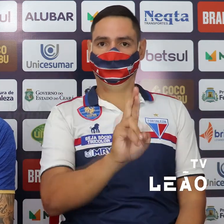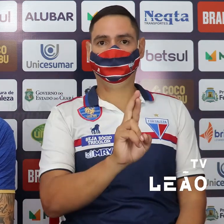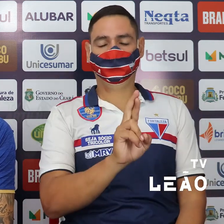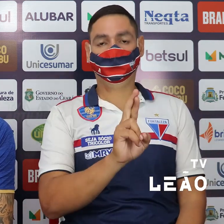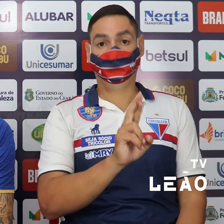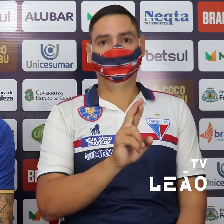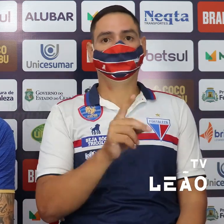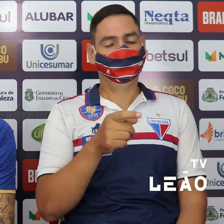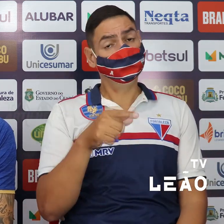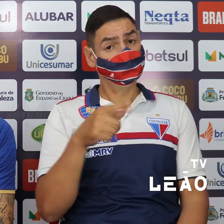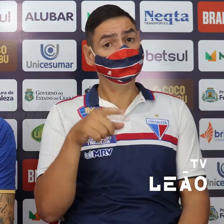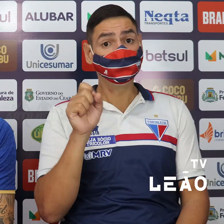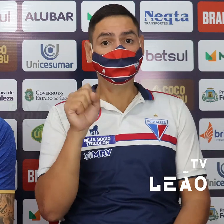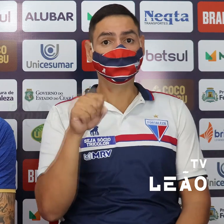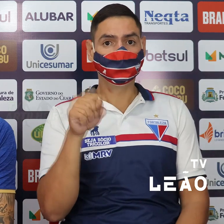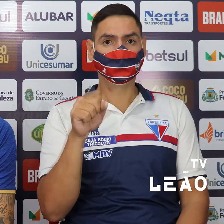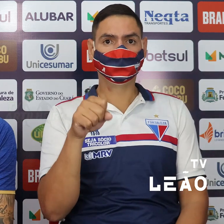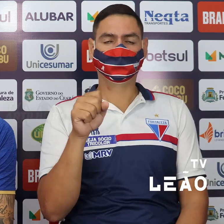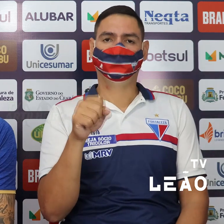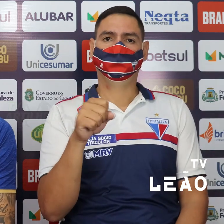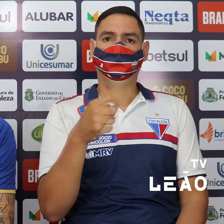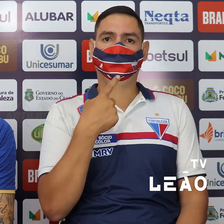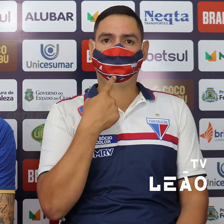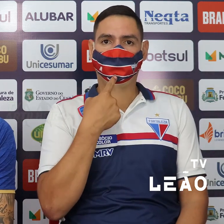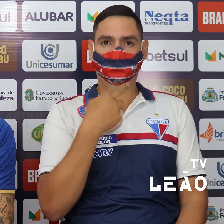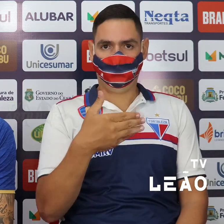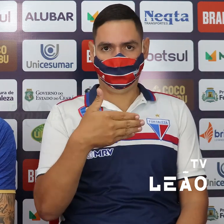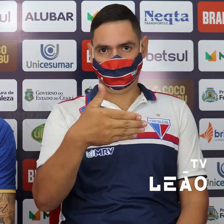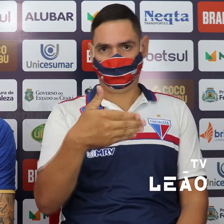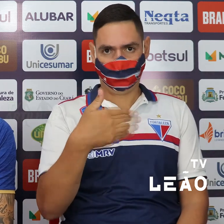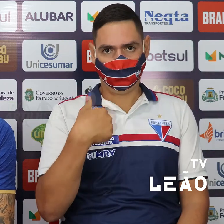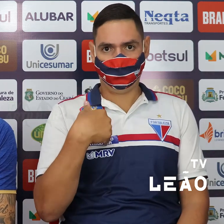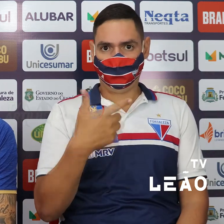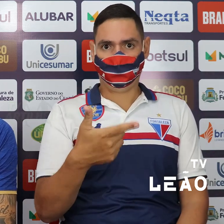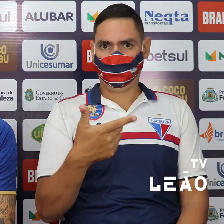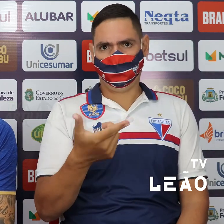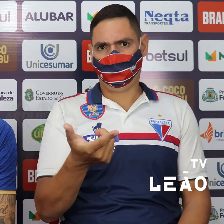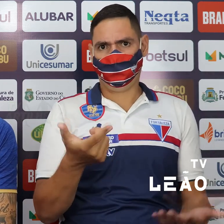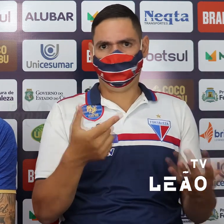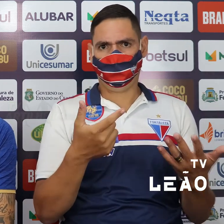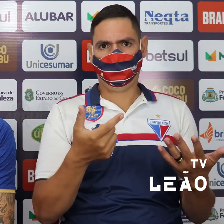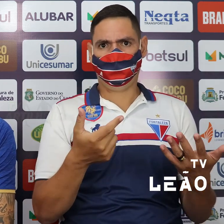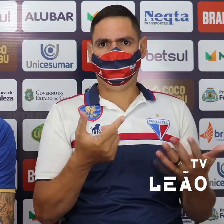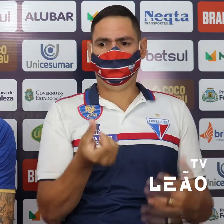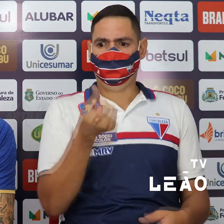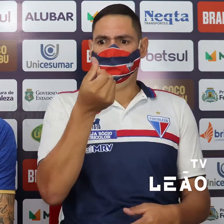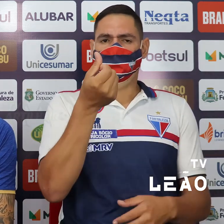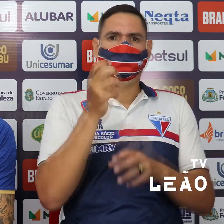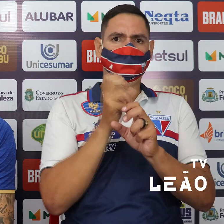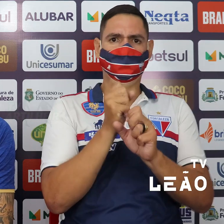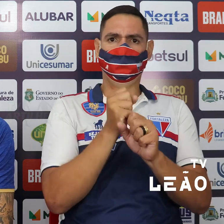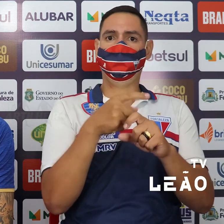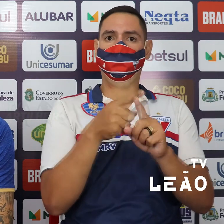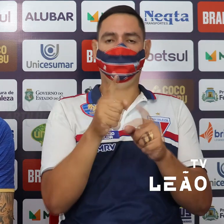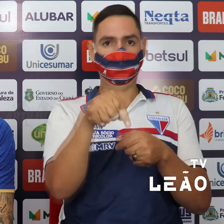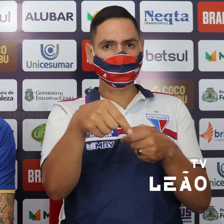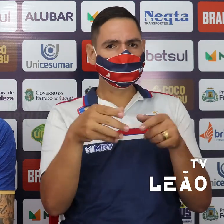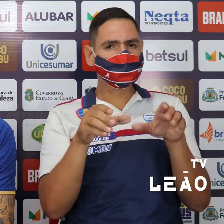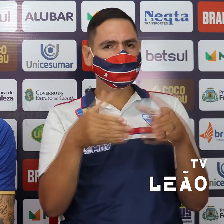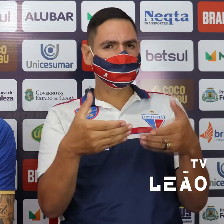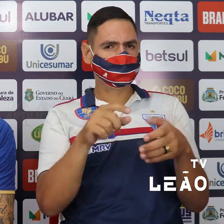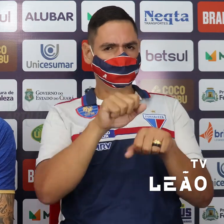de um jogo véspera, né, de Clássico, não só pelo resultado largo que foi, mas pela forma que jogamos. Eu